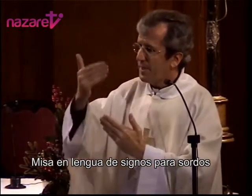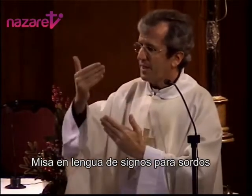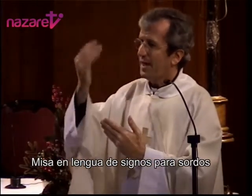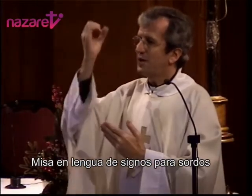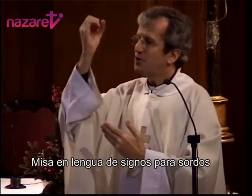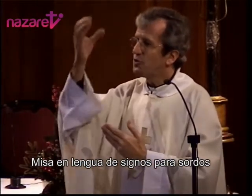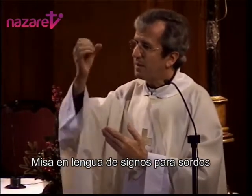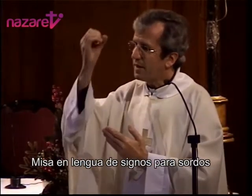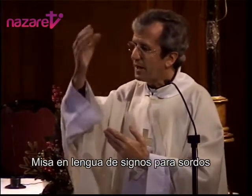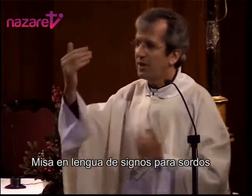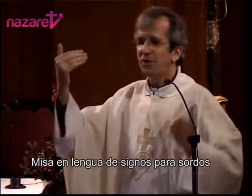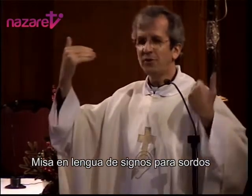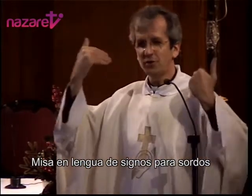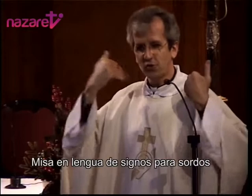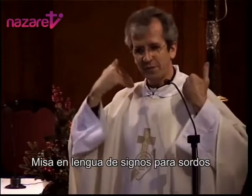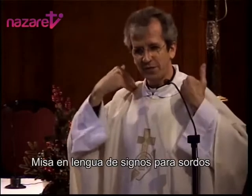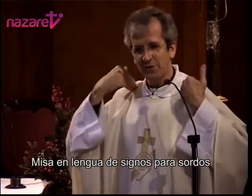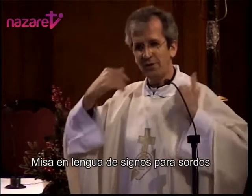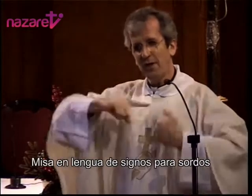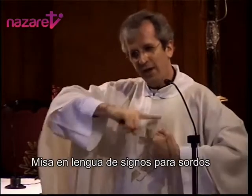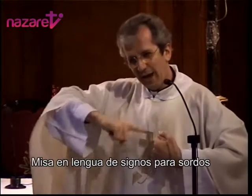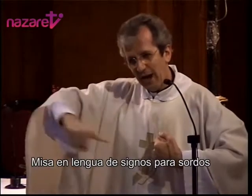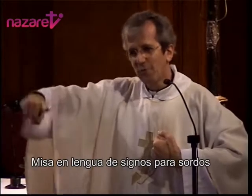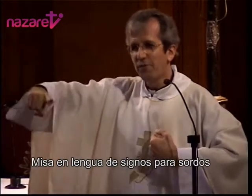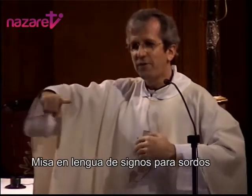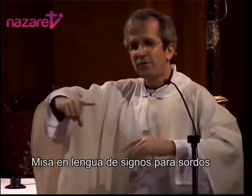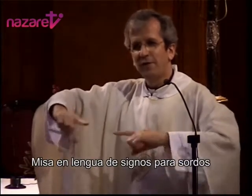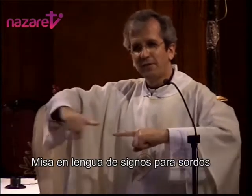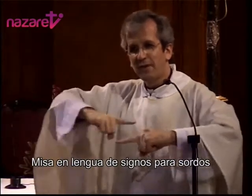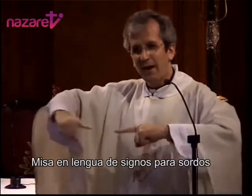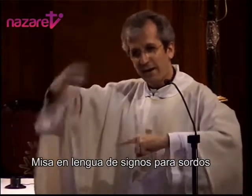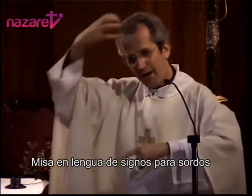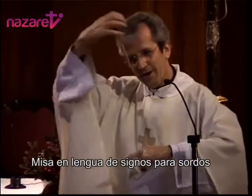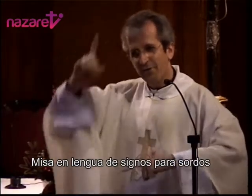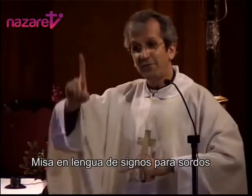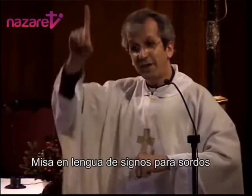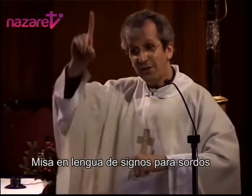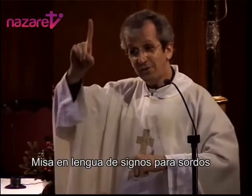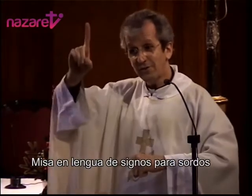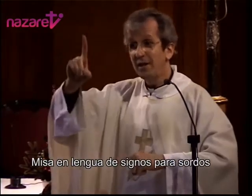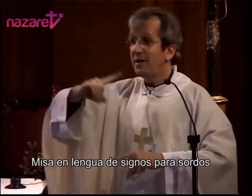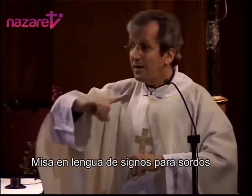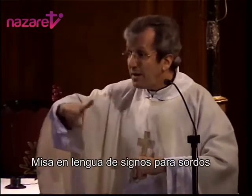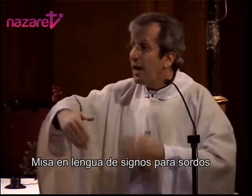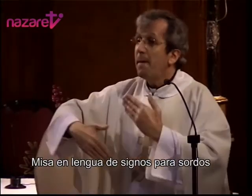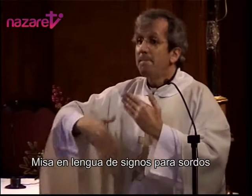empieza su predicación, su misión, el anuncio del reino de Dios, y